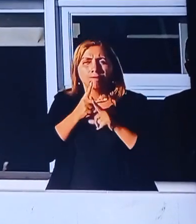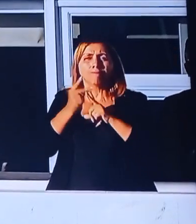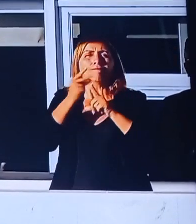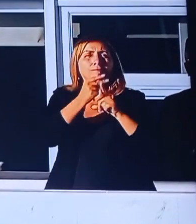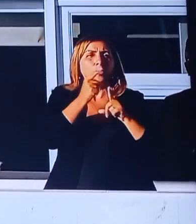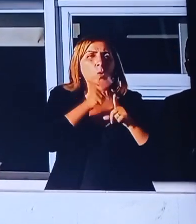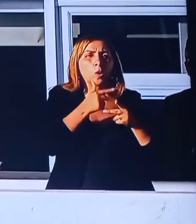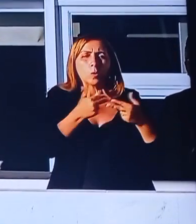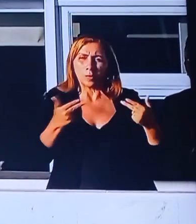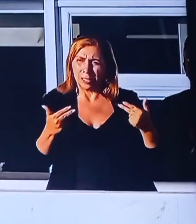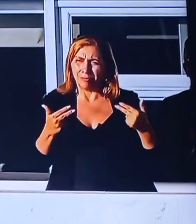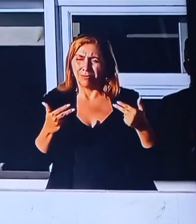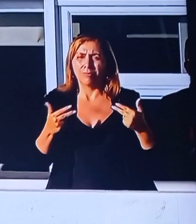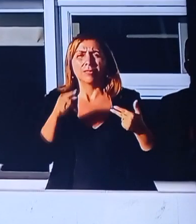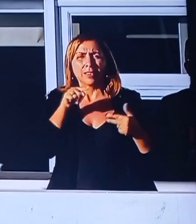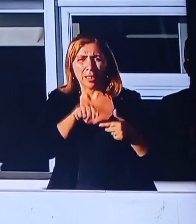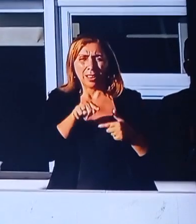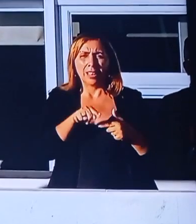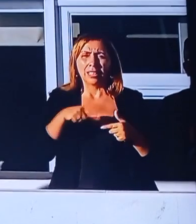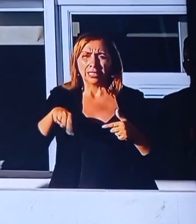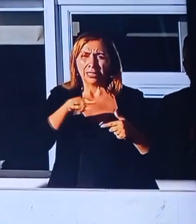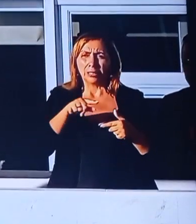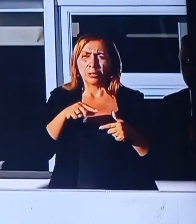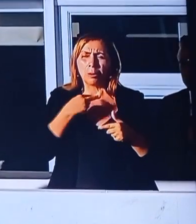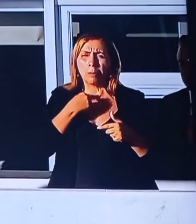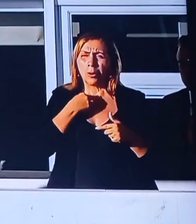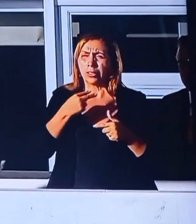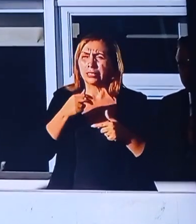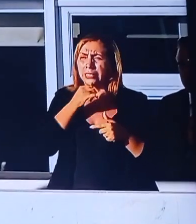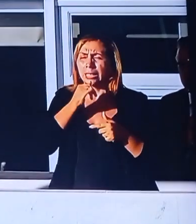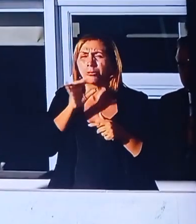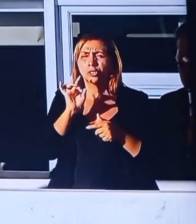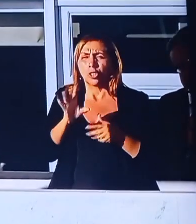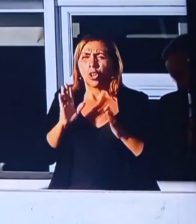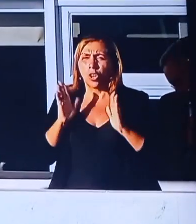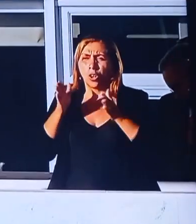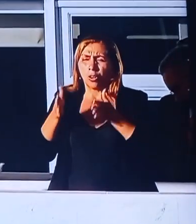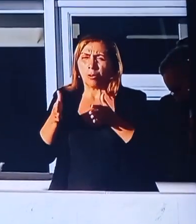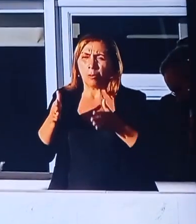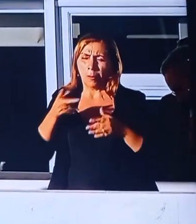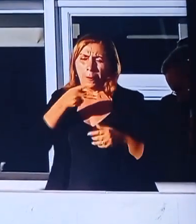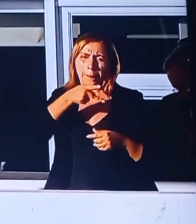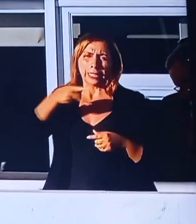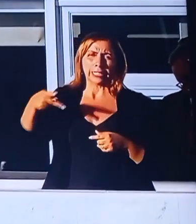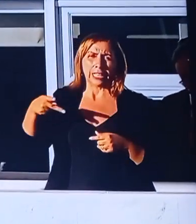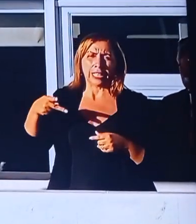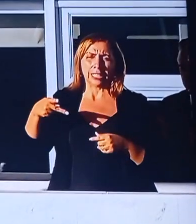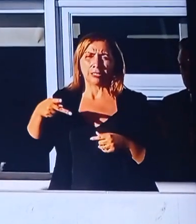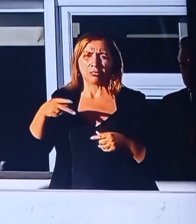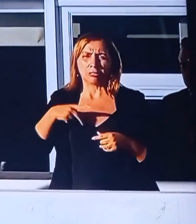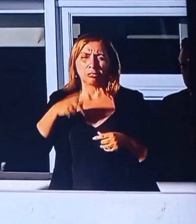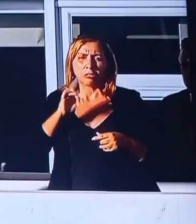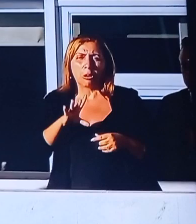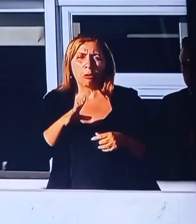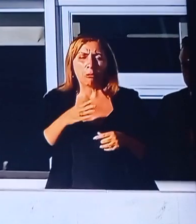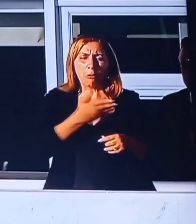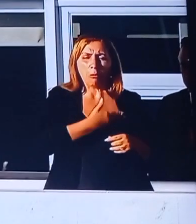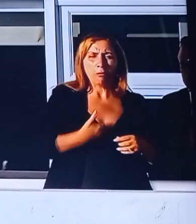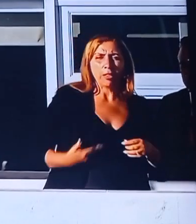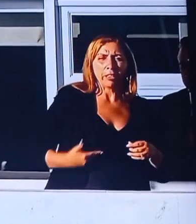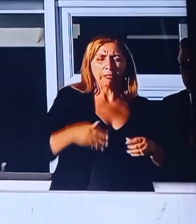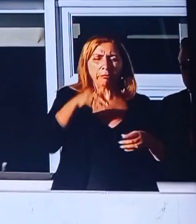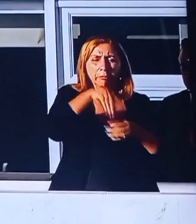tão desigual. Essa tarefa não pode ser de apenas um presidente ou mesmo de um governo.